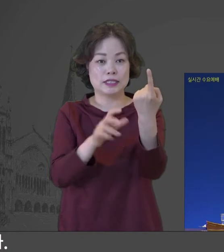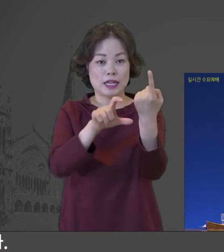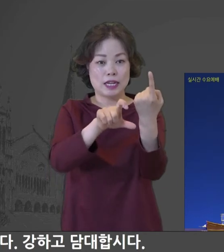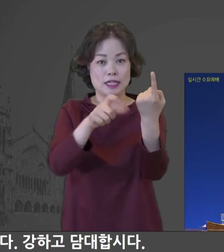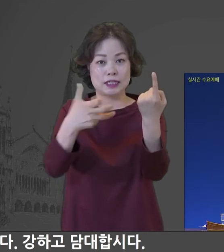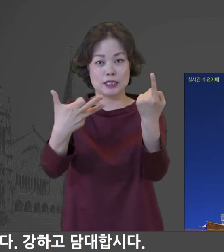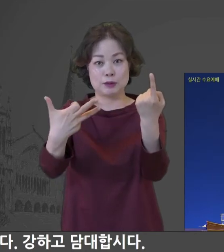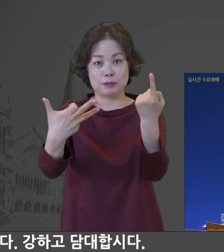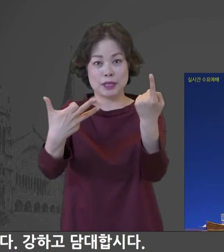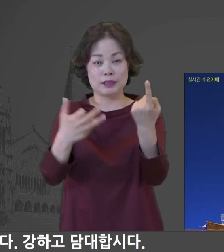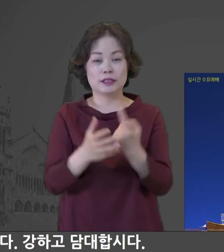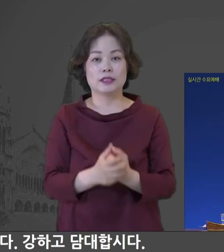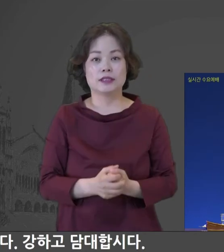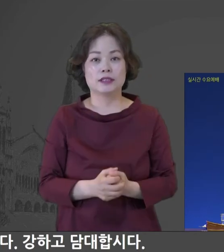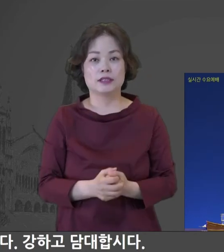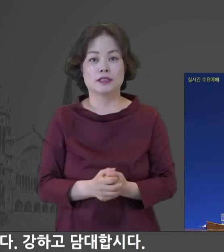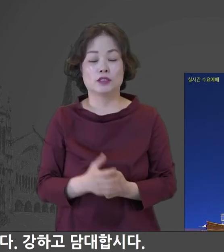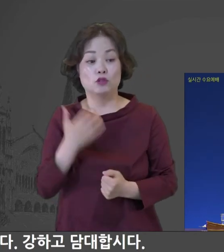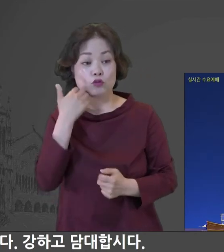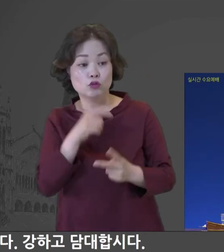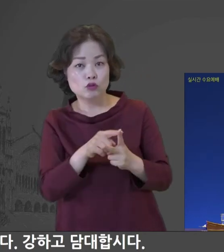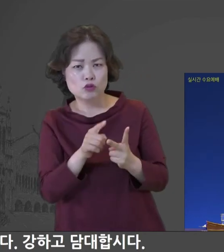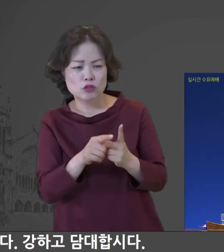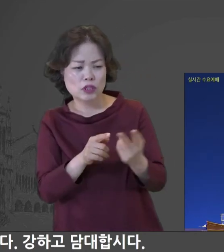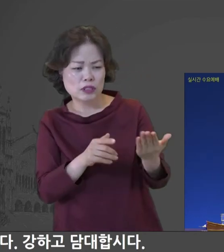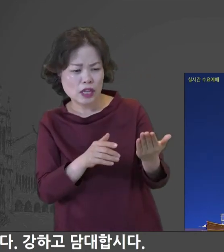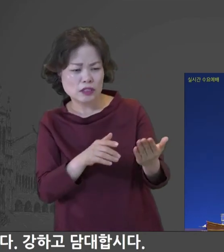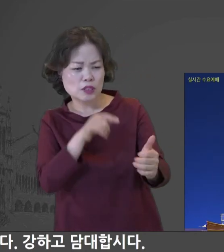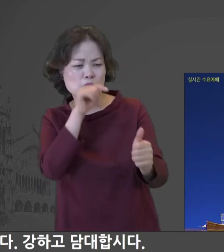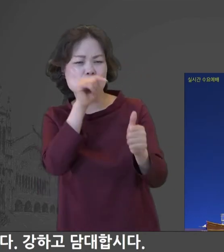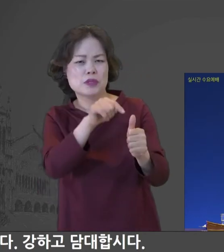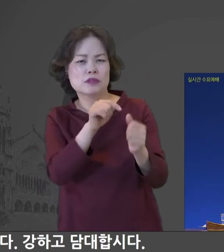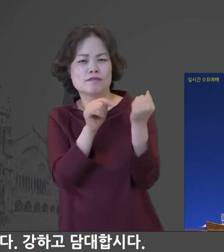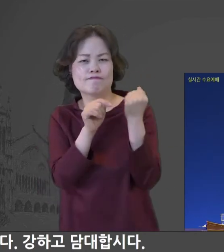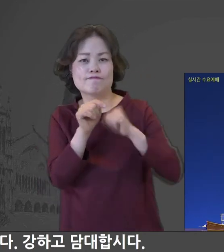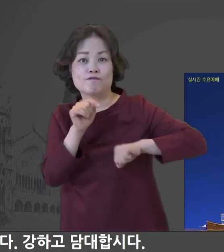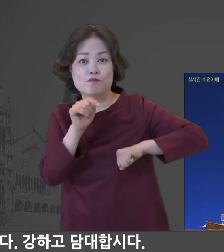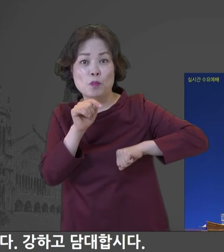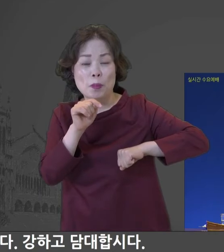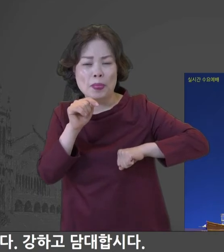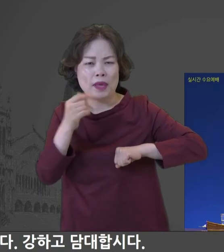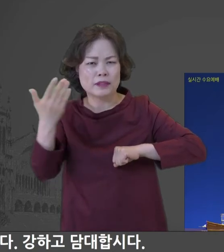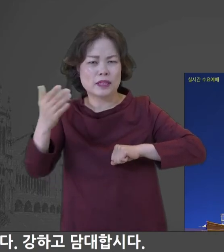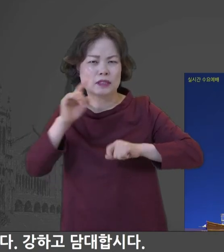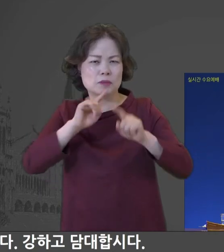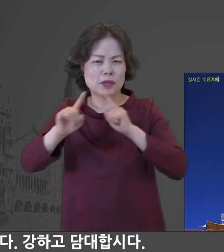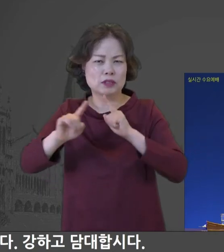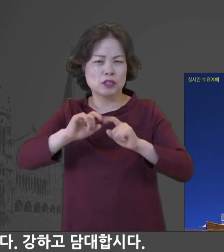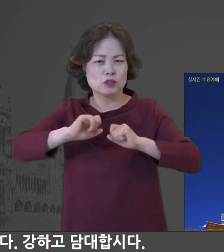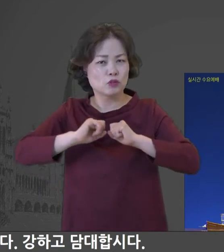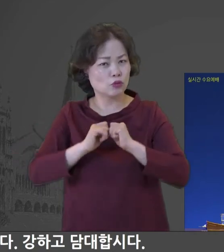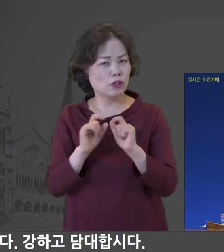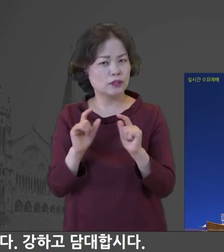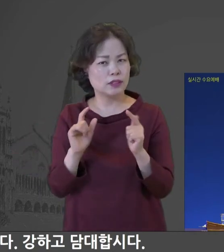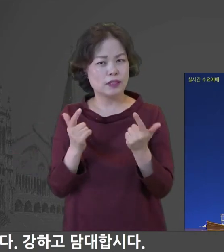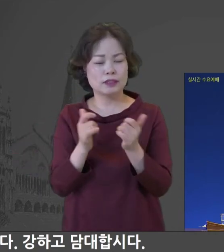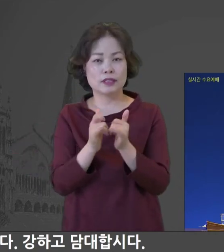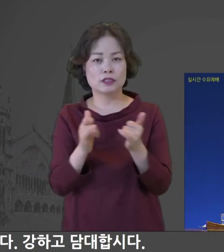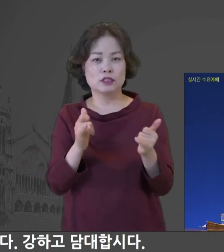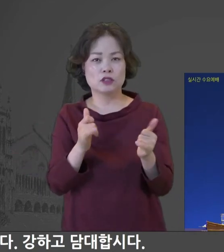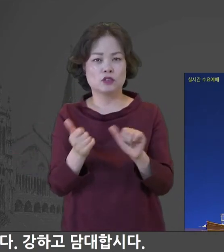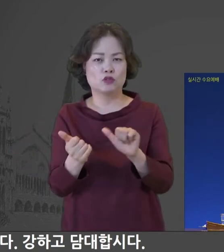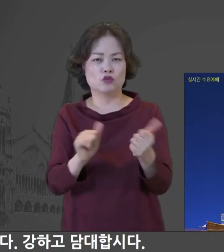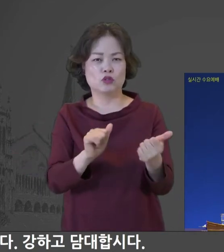제가 봉독하겠습니다. 누구든지 당신의 명령을 거역하며 당신의 말씀을 순종하지 아니하는 자는